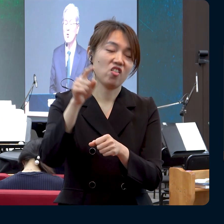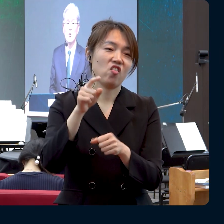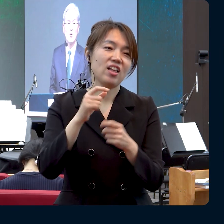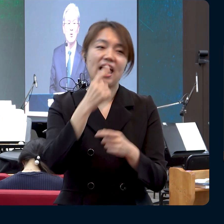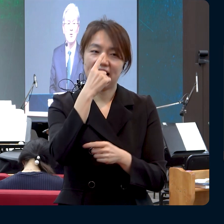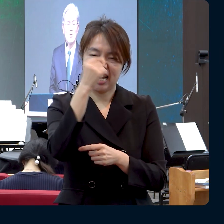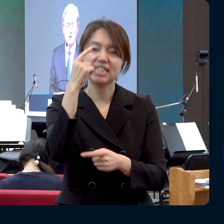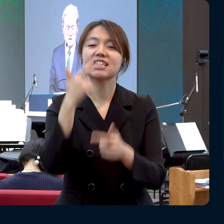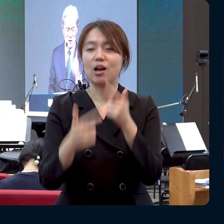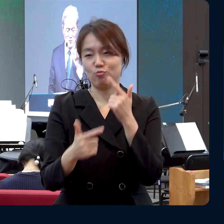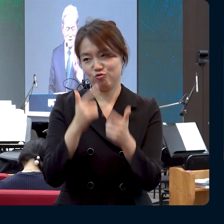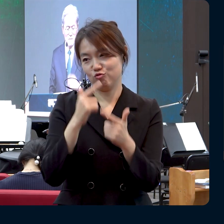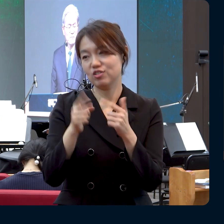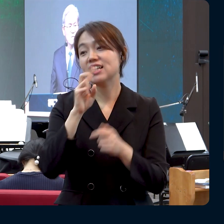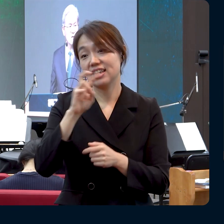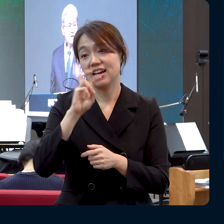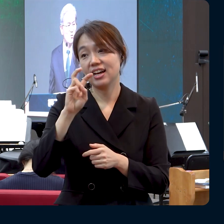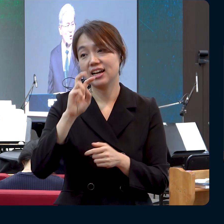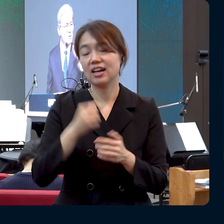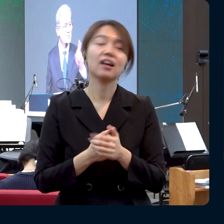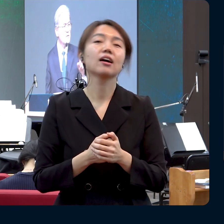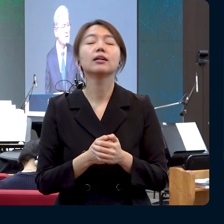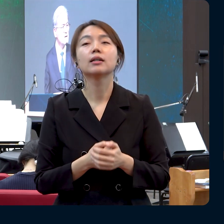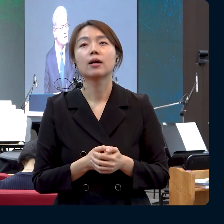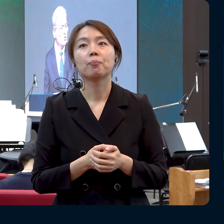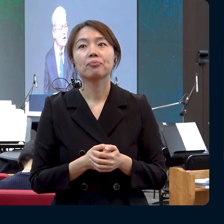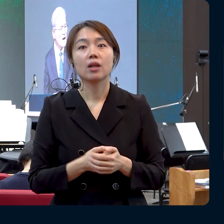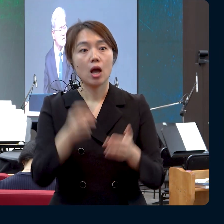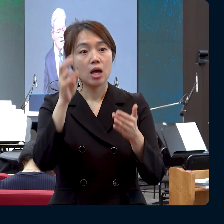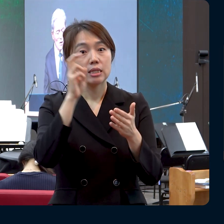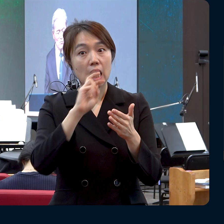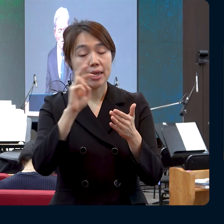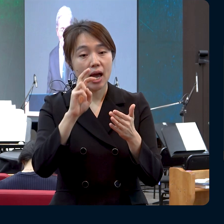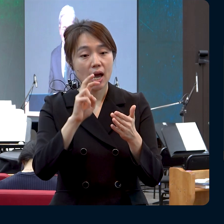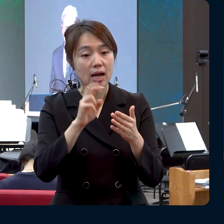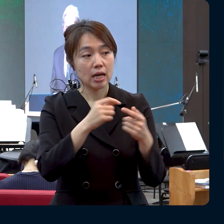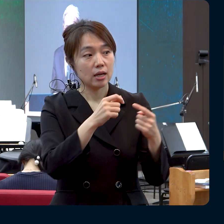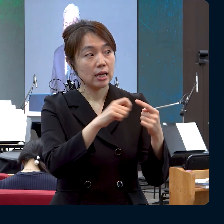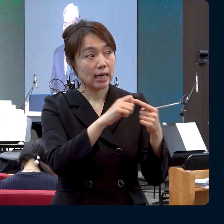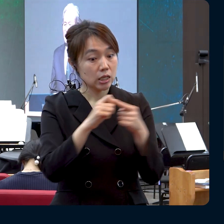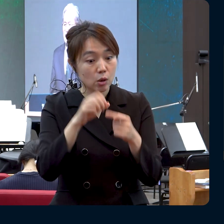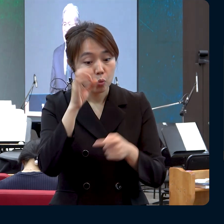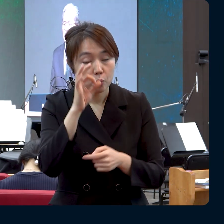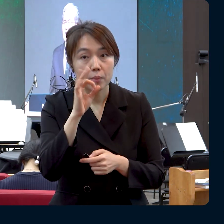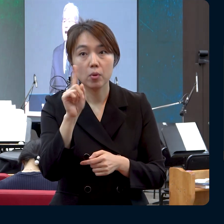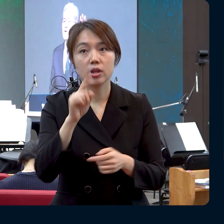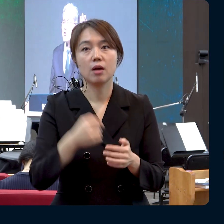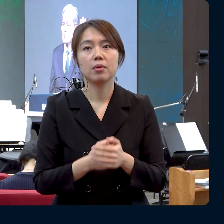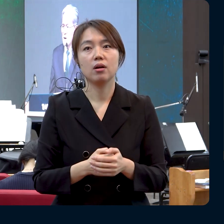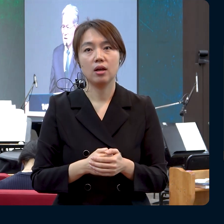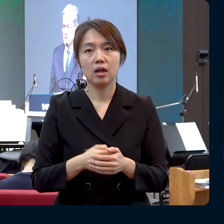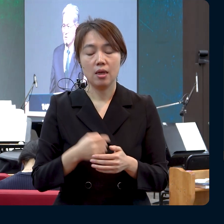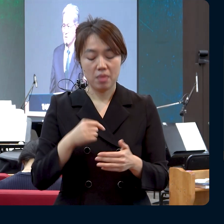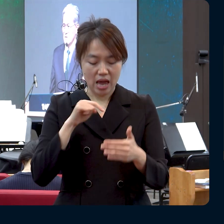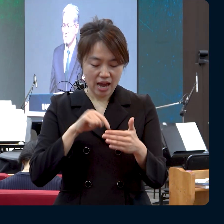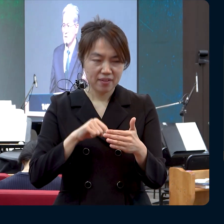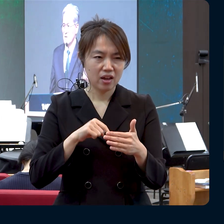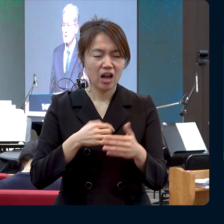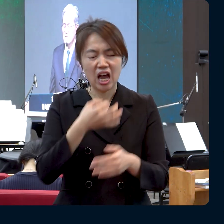맞죠. 자, 그런데 그 노래에 보면 그 노래 가사가 바로 뭐예요? 내 속에 내가 너무